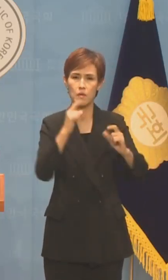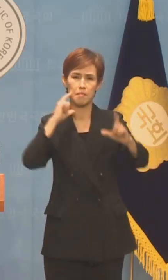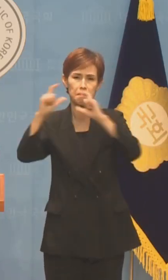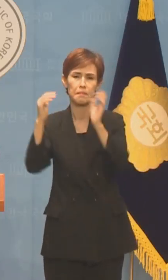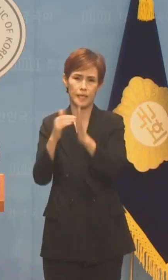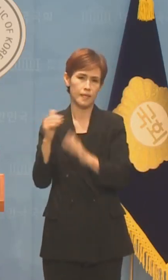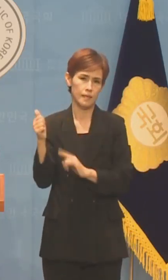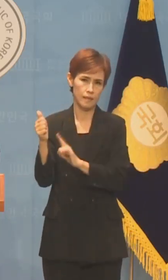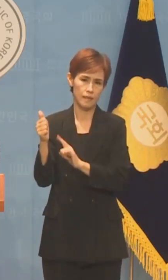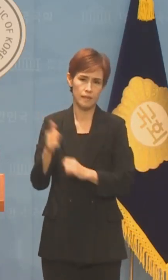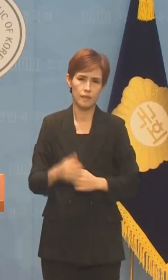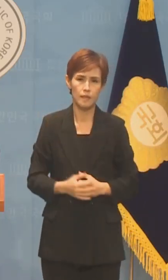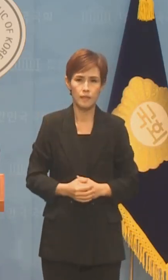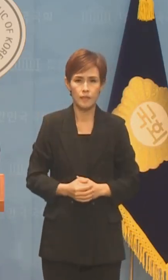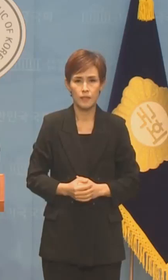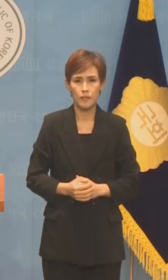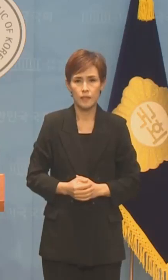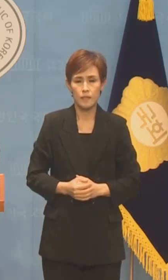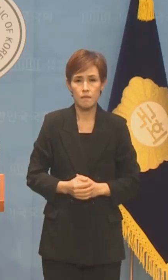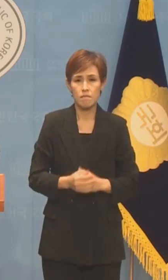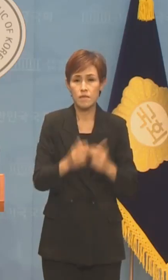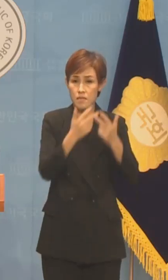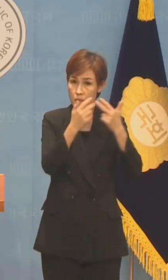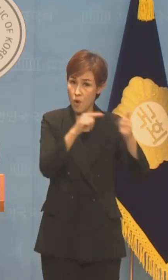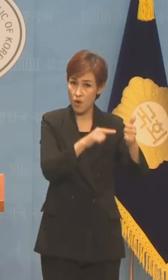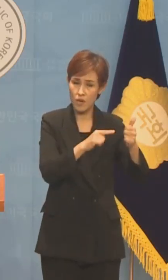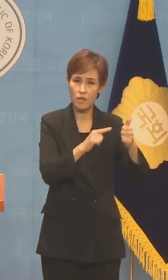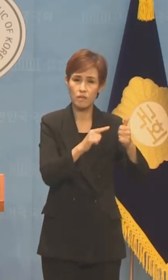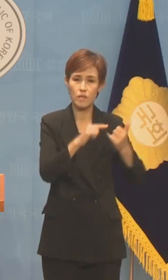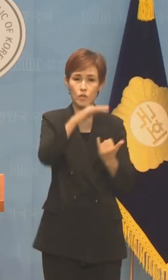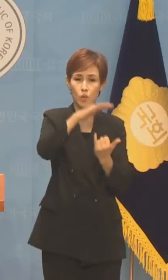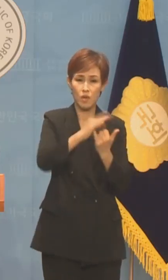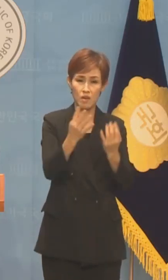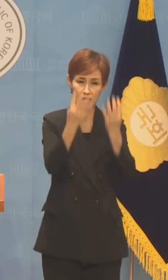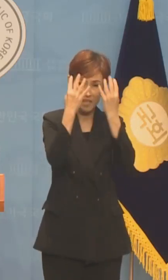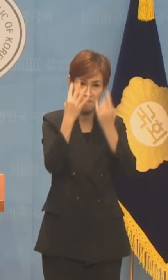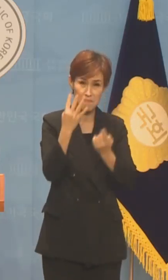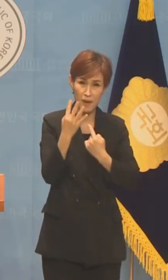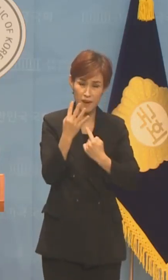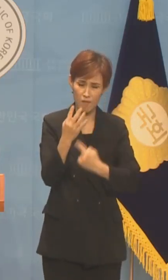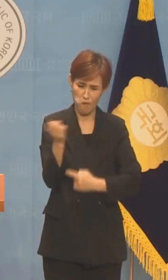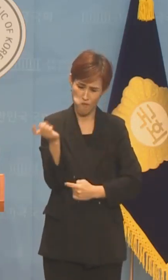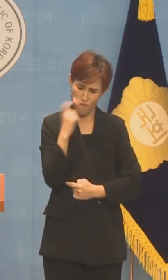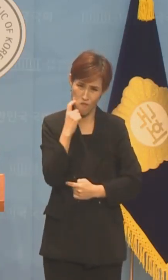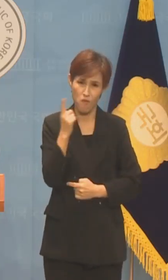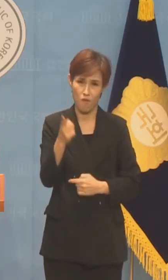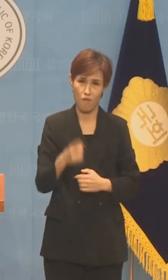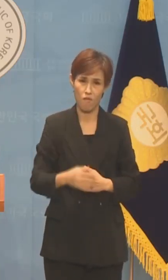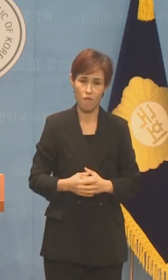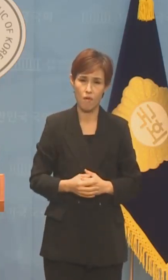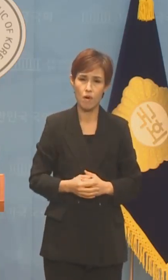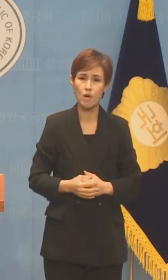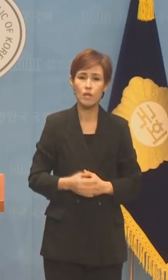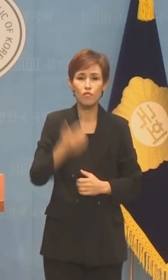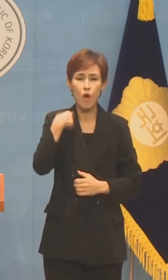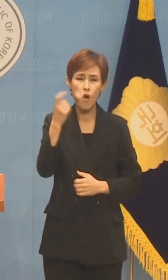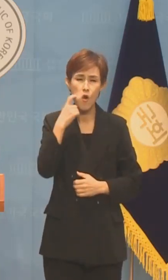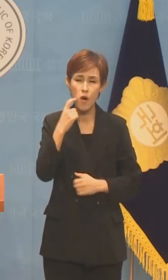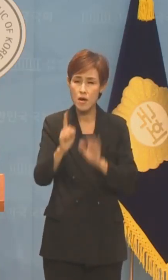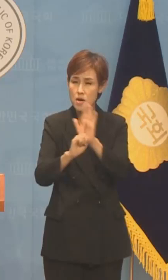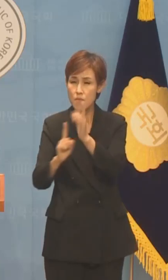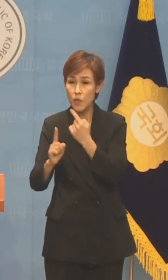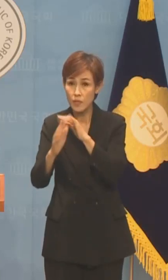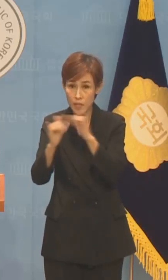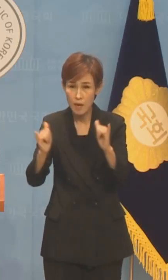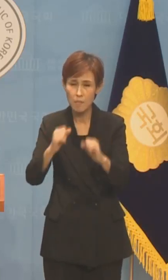공표하였습니다. 참고로 이재명 대표가 소년원 출신이라는 것은 명백한 허위사실로 허위사실을 유포한